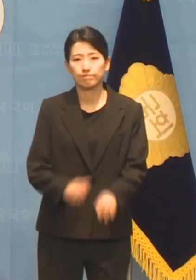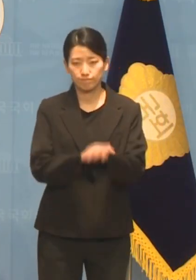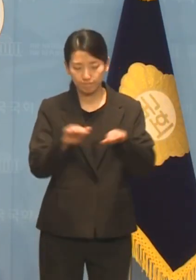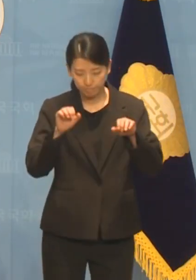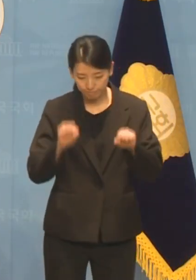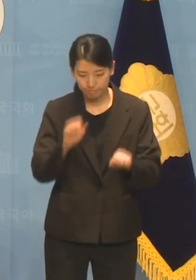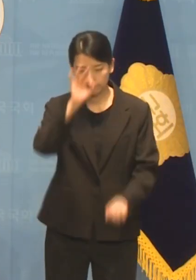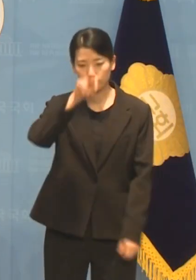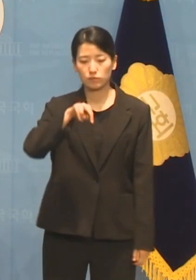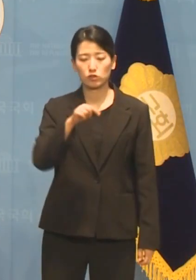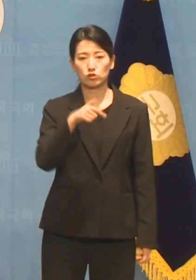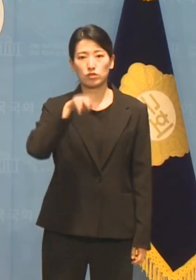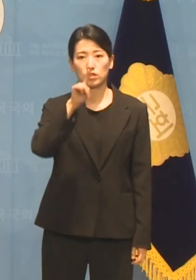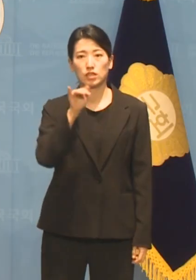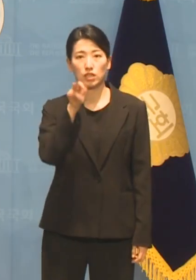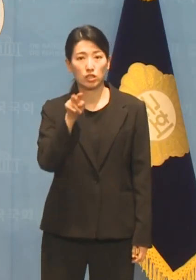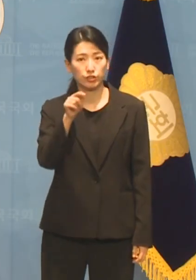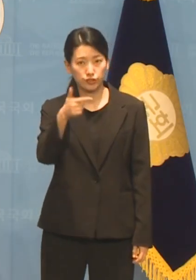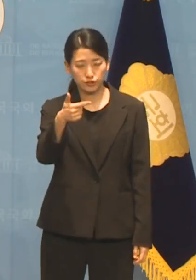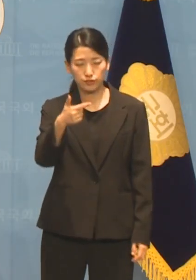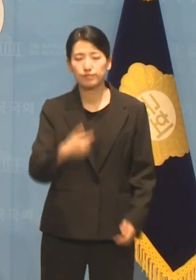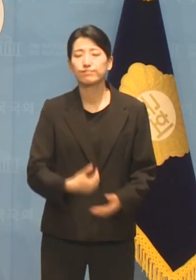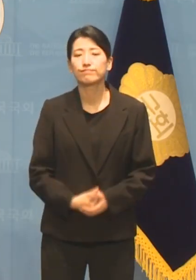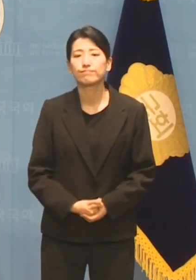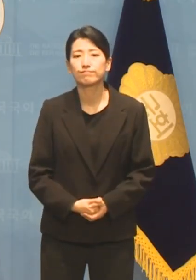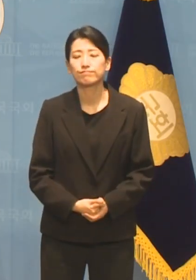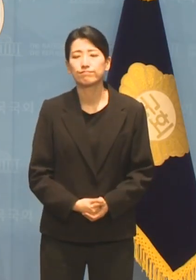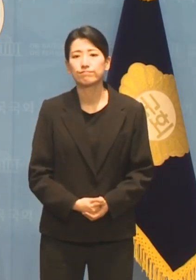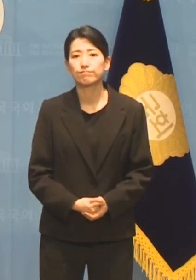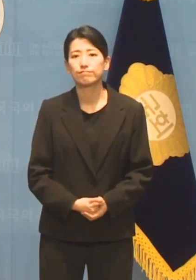김상현 의원입니다. 한덕수